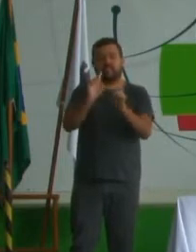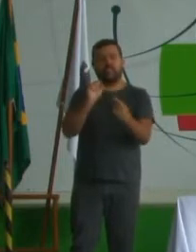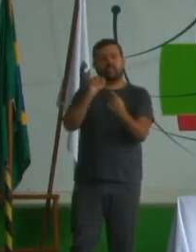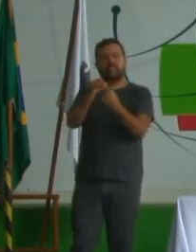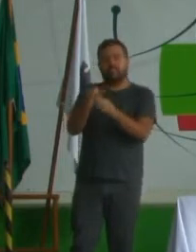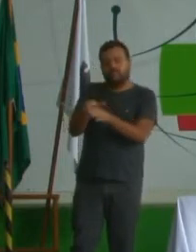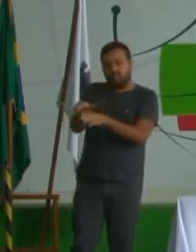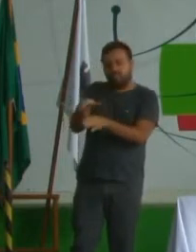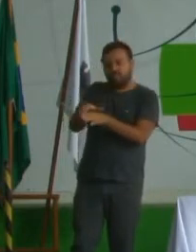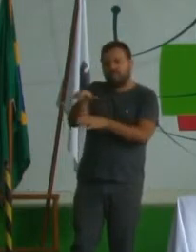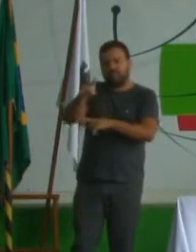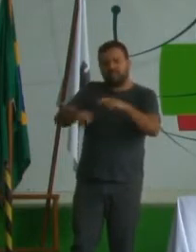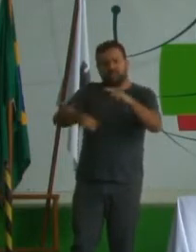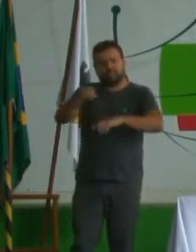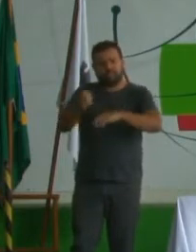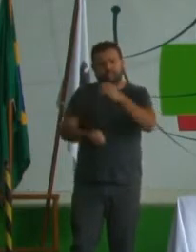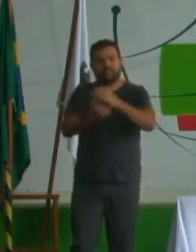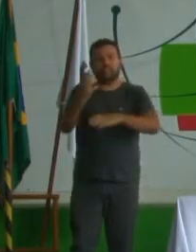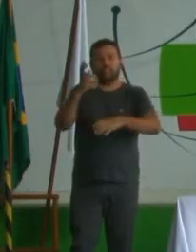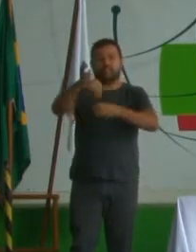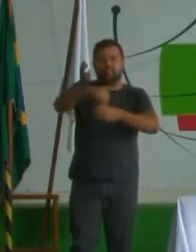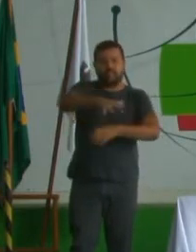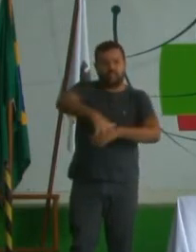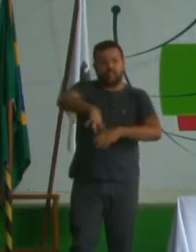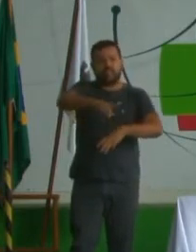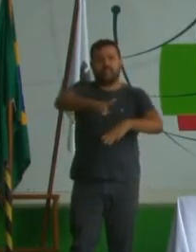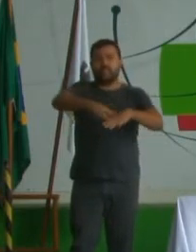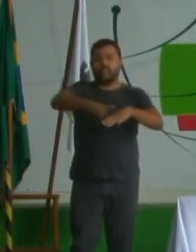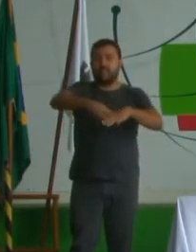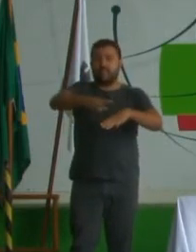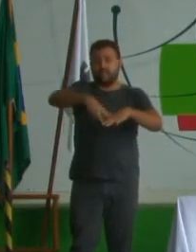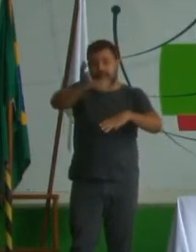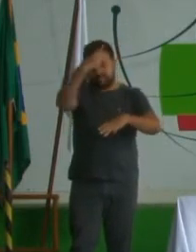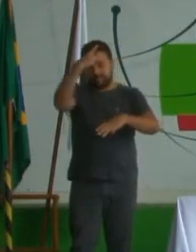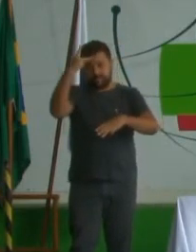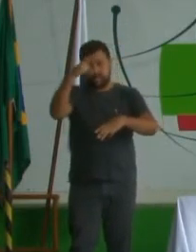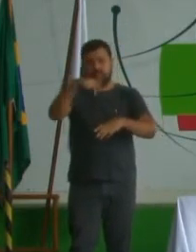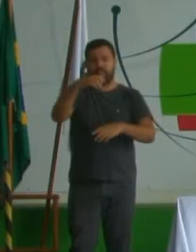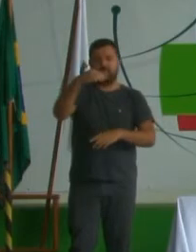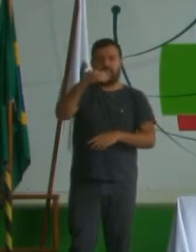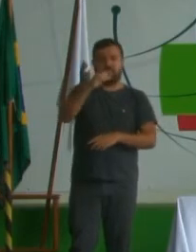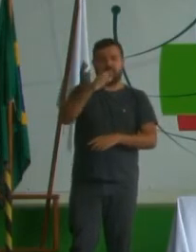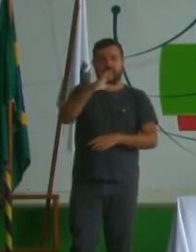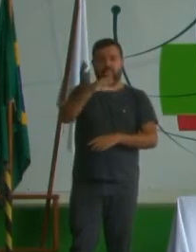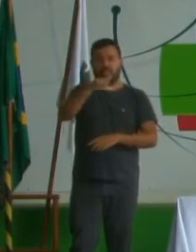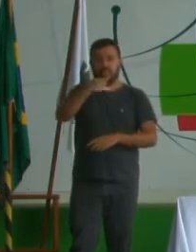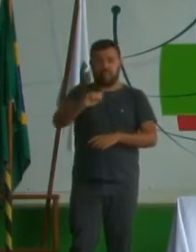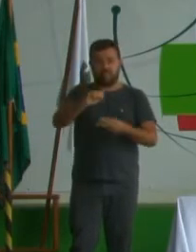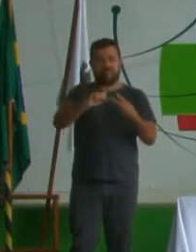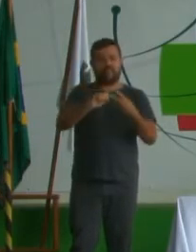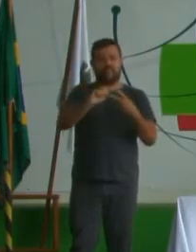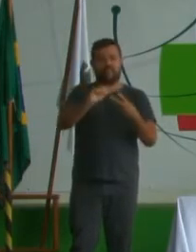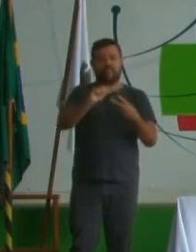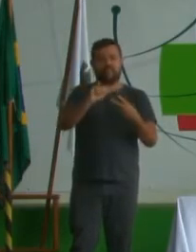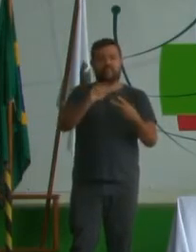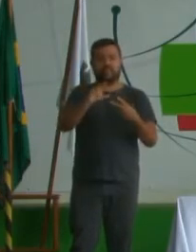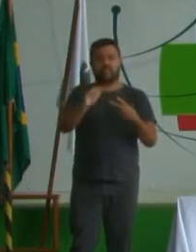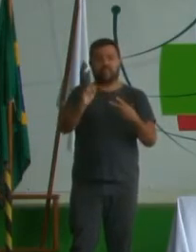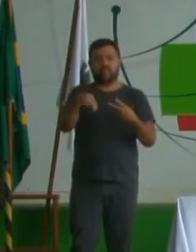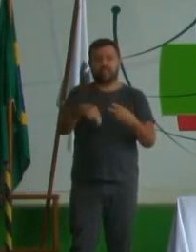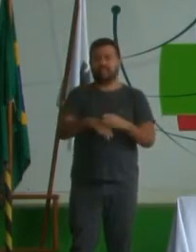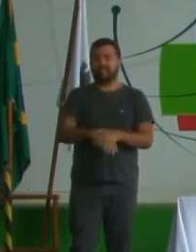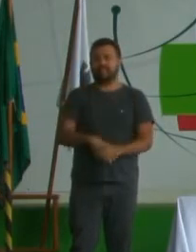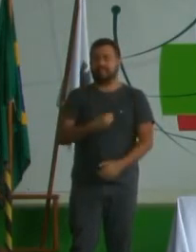orientar o desenvolvimento de objetos de aprendizagem matemática. Os autores são Marcelo Souza e Airana Priscila de Paris.